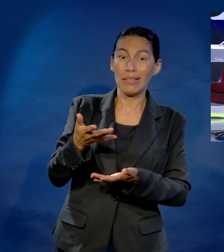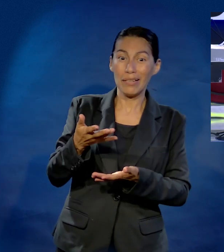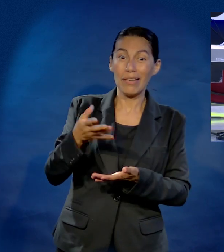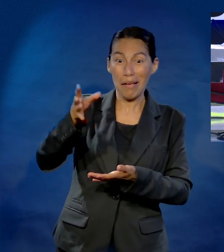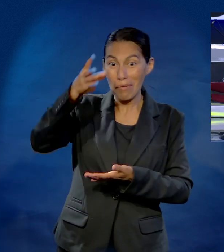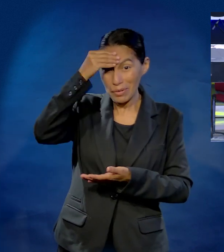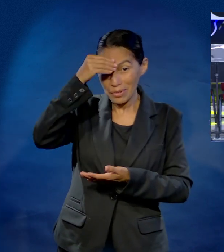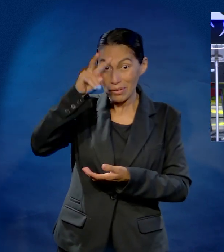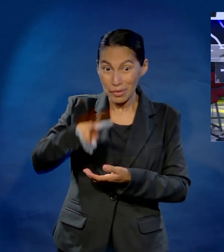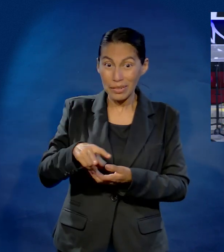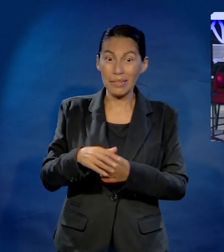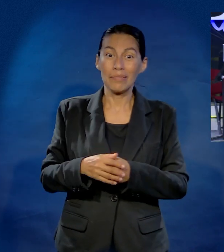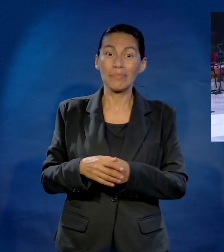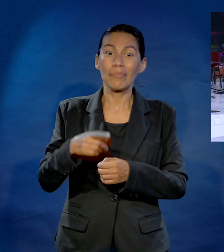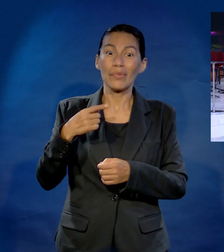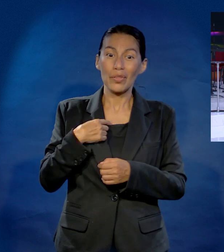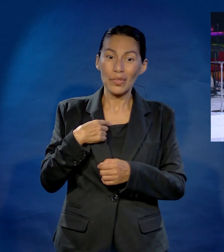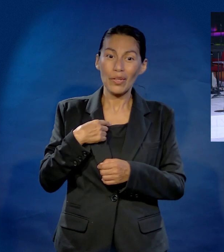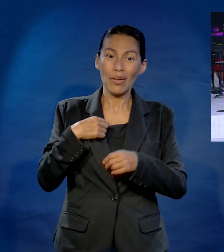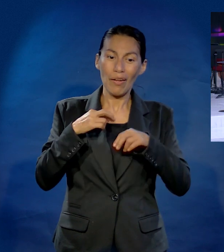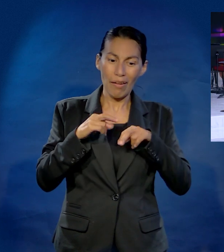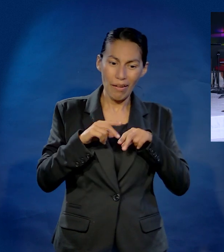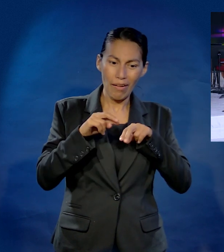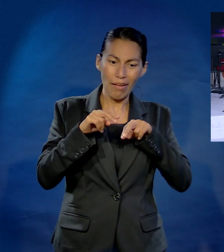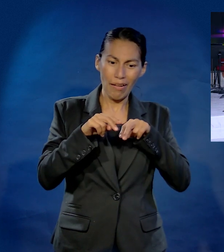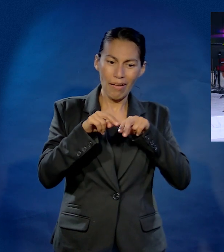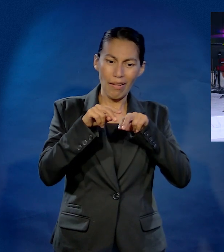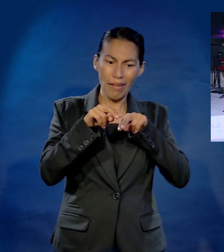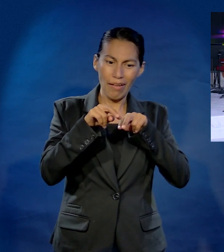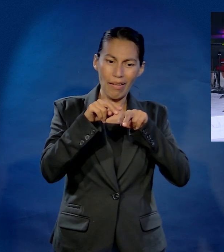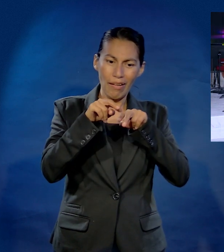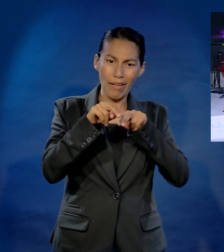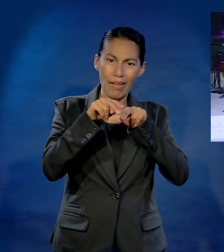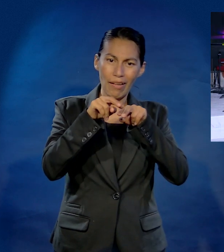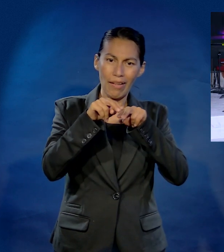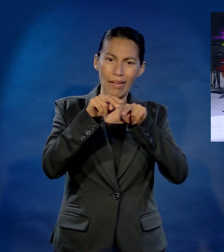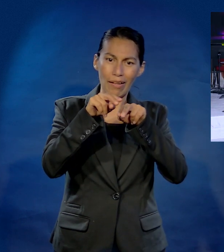yo atrás, aunque ella no se dio cuenta, yo también venía repitiendo.